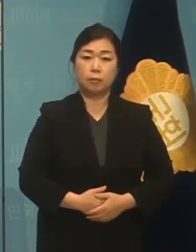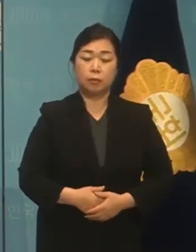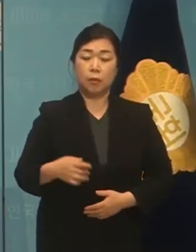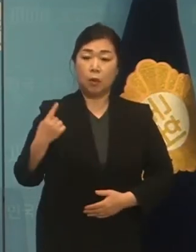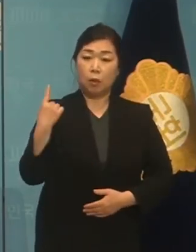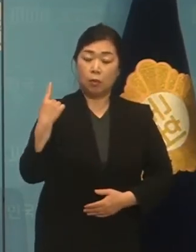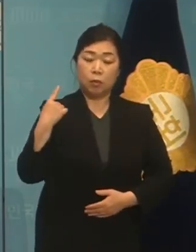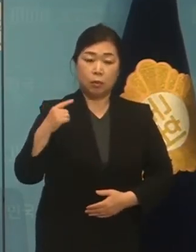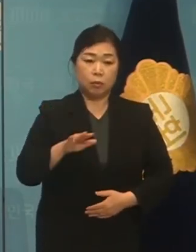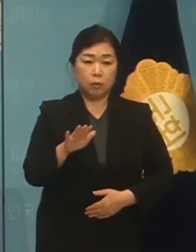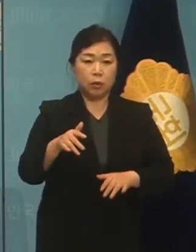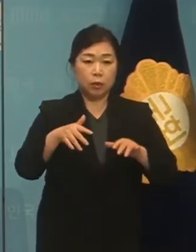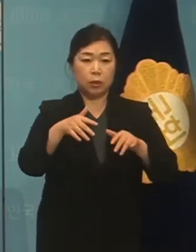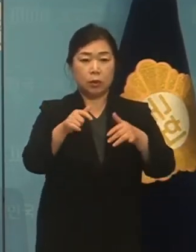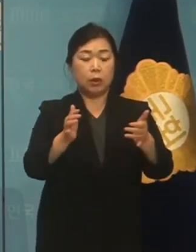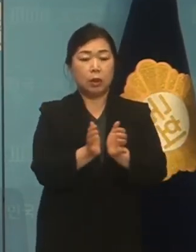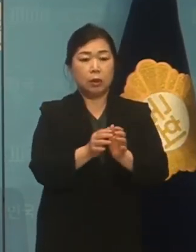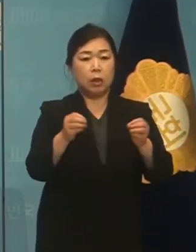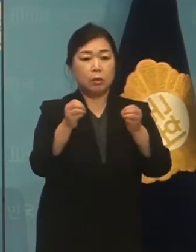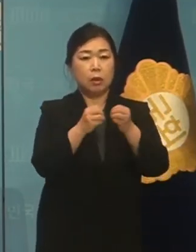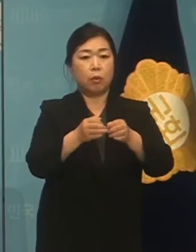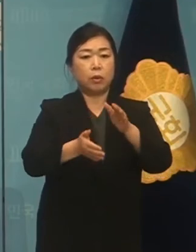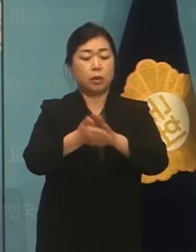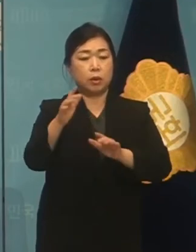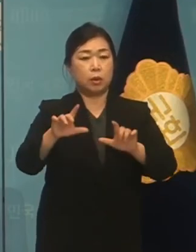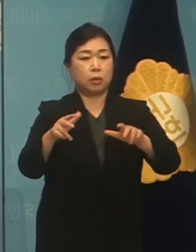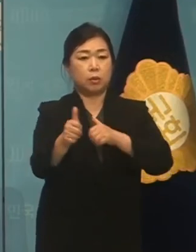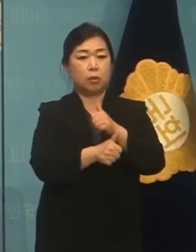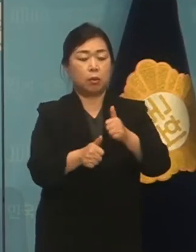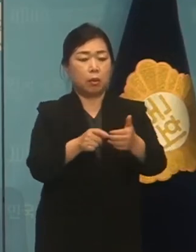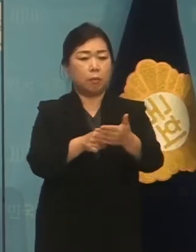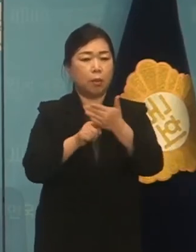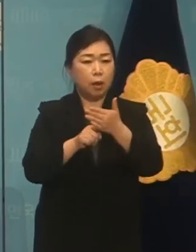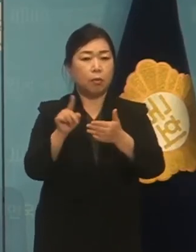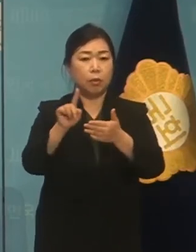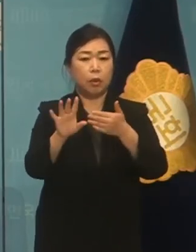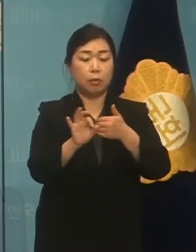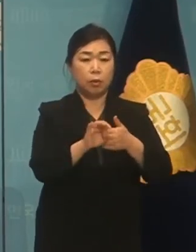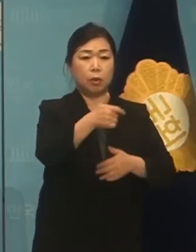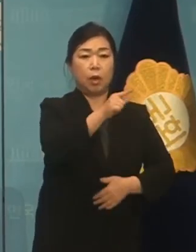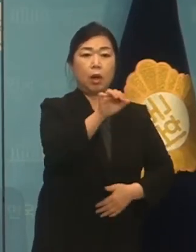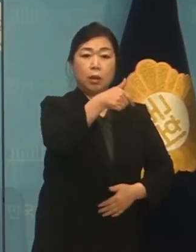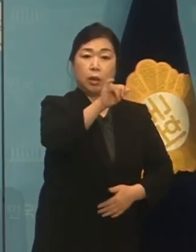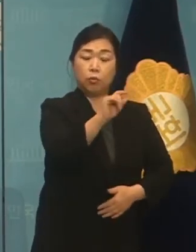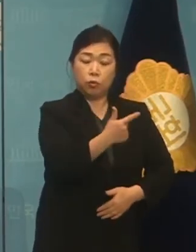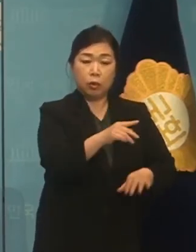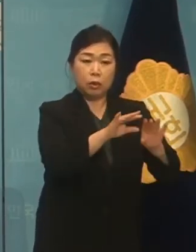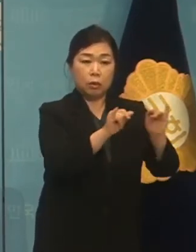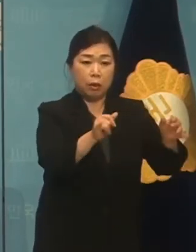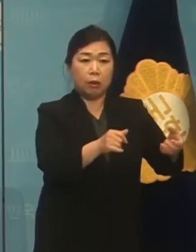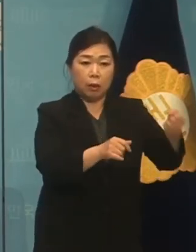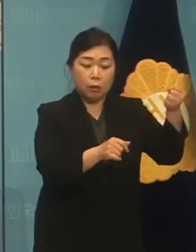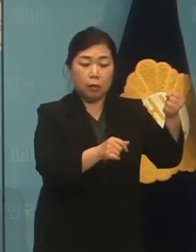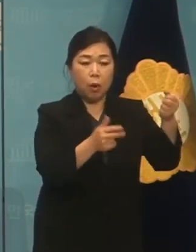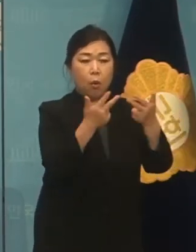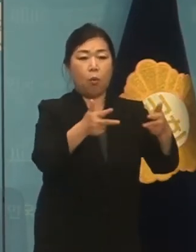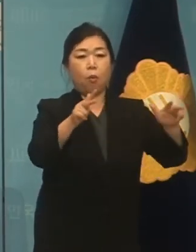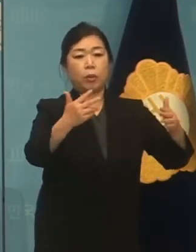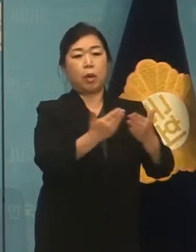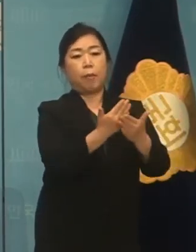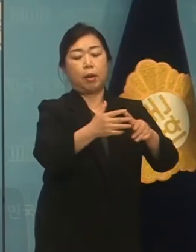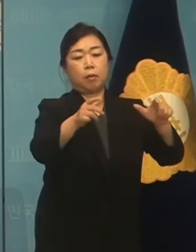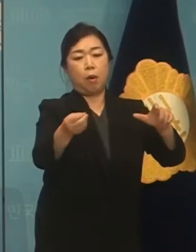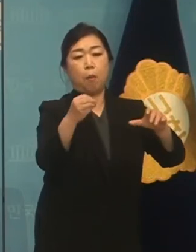어제 국민당 최영희 창원시 의원을 통해 밝혀진 바에 따르면 강기훈 의원 소유의 땅이 공원 개발지역